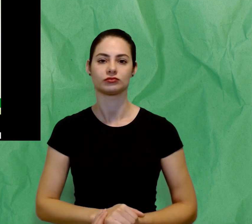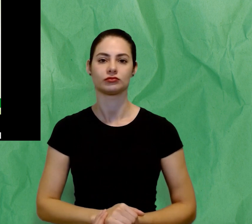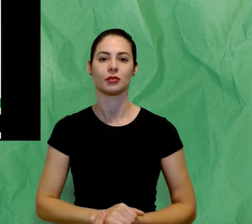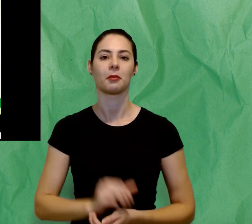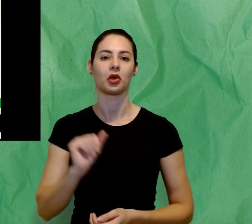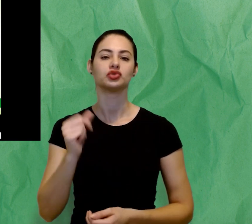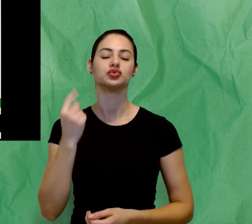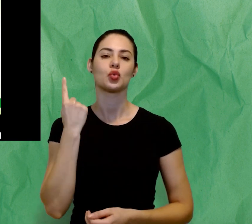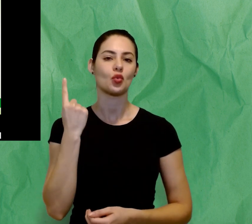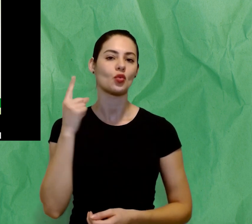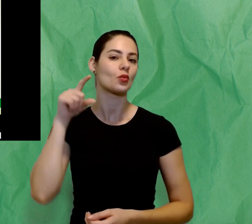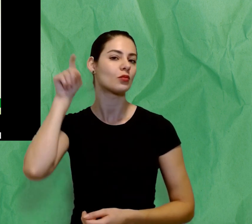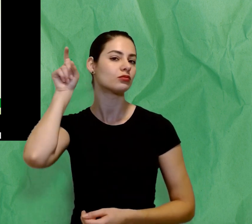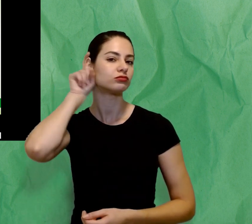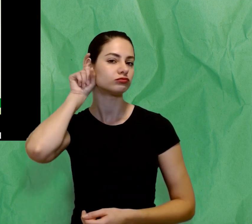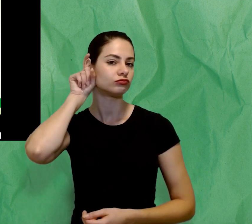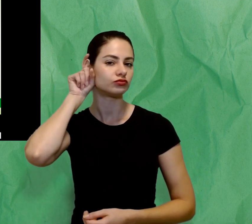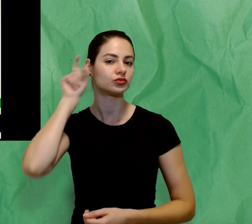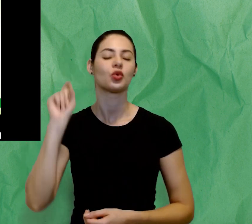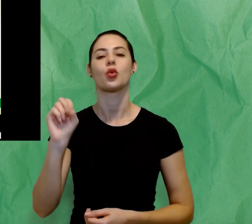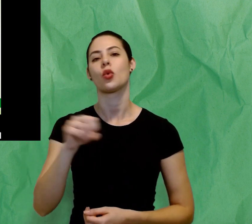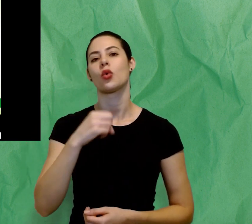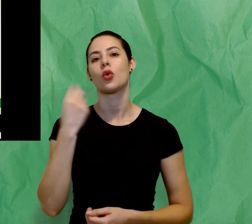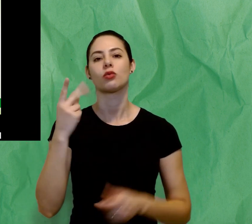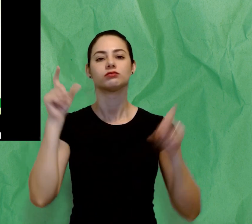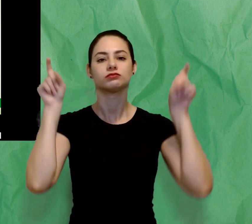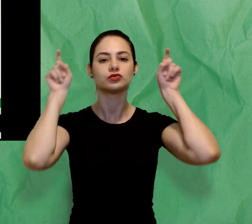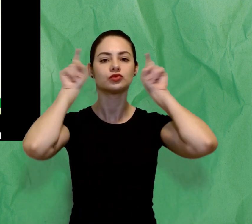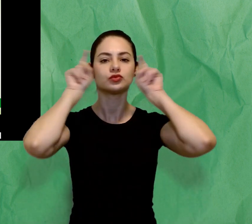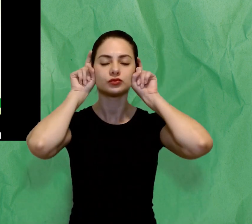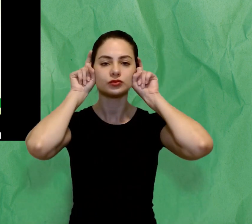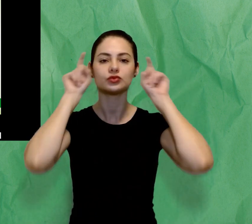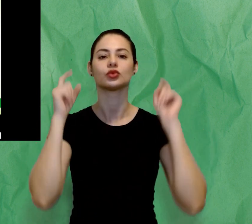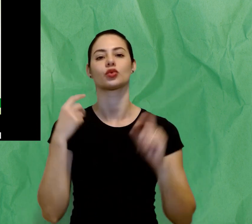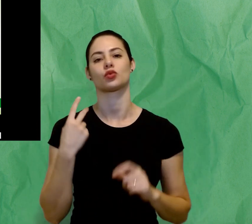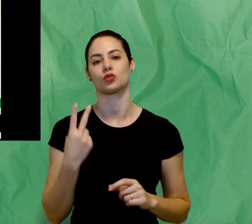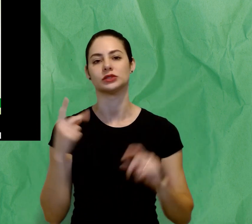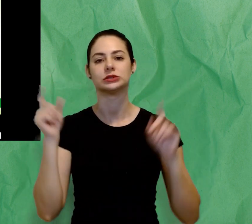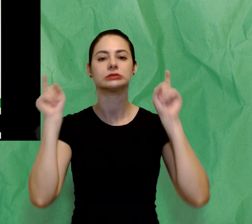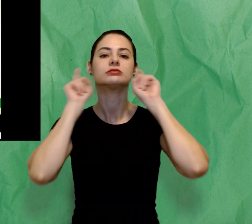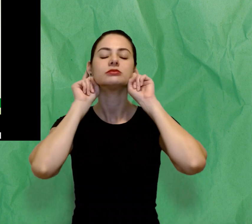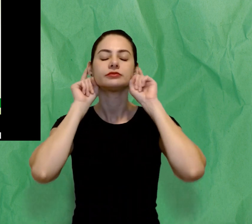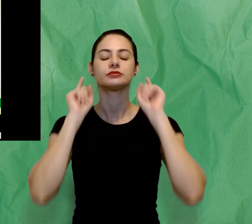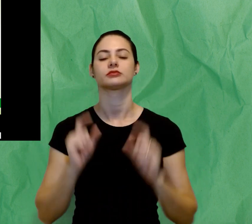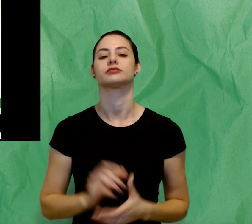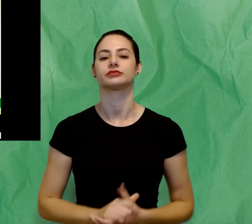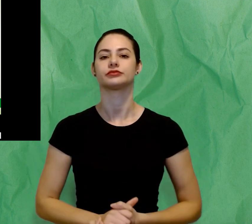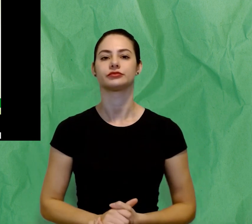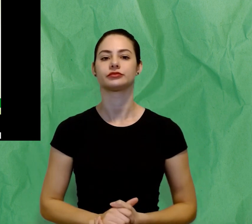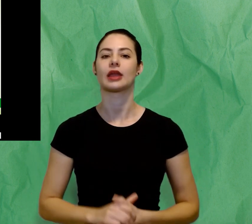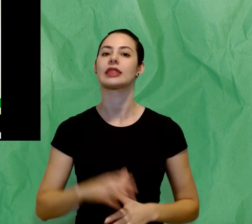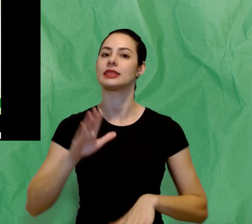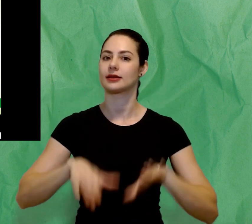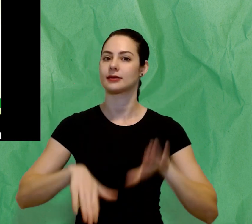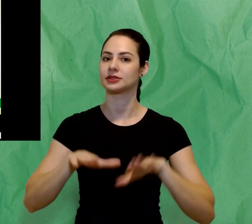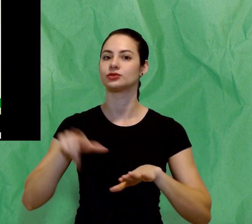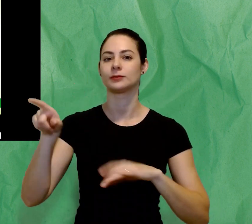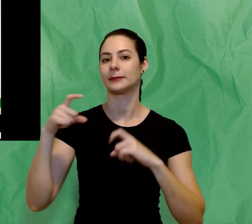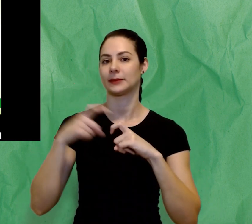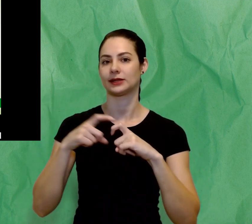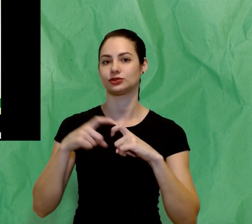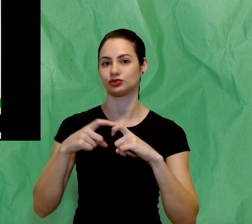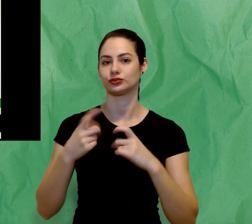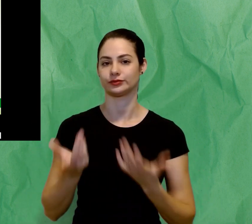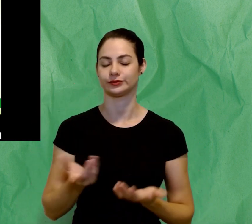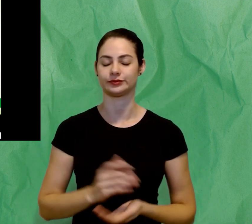forma unilateral, ou seja, em apenas uma orelha, ou bilateral, que seria nas duas orelhas. Então, ele depende então da indicação